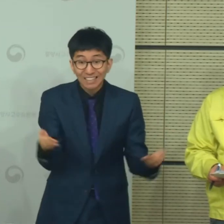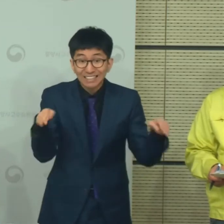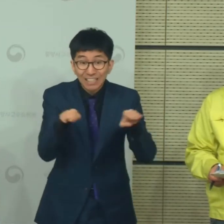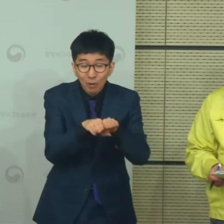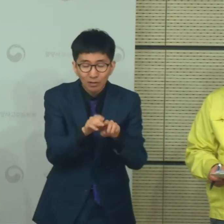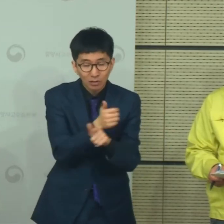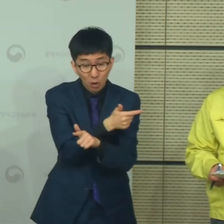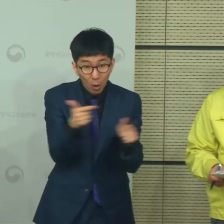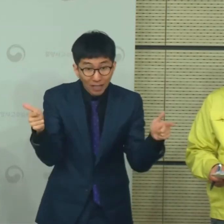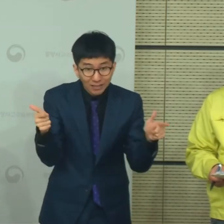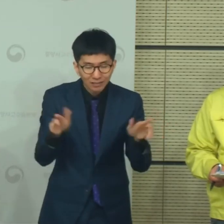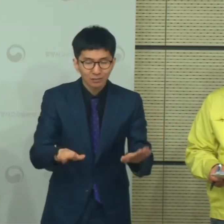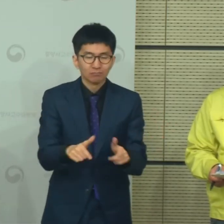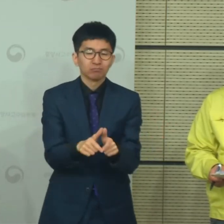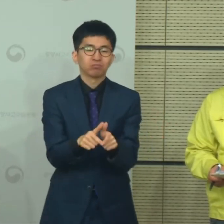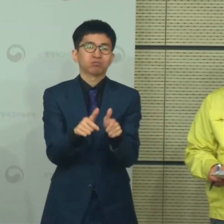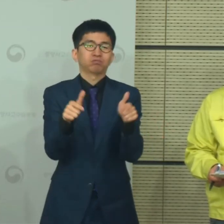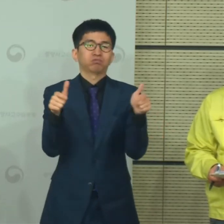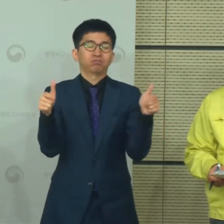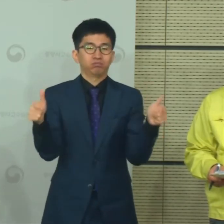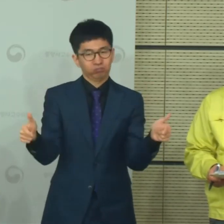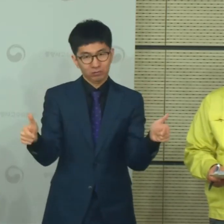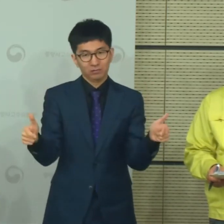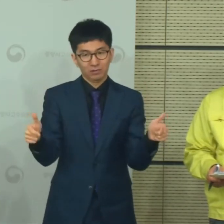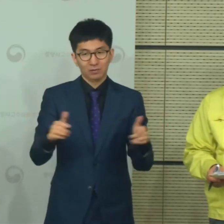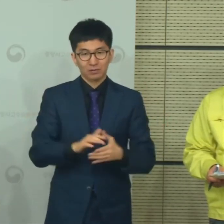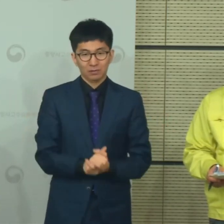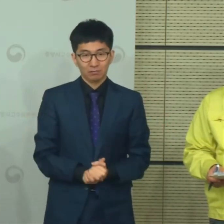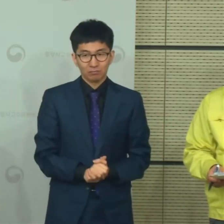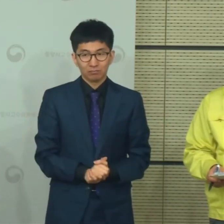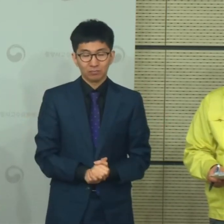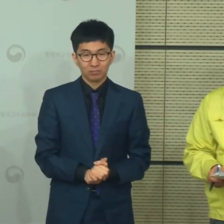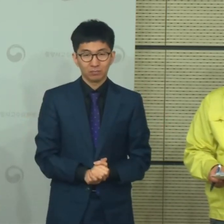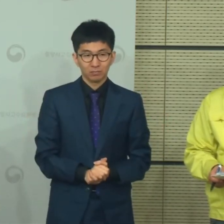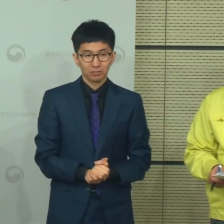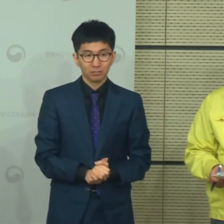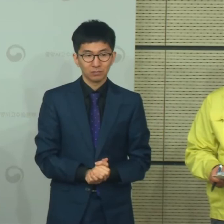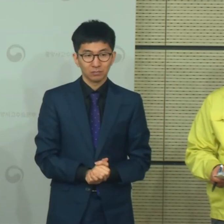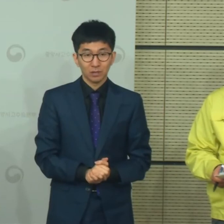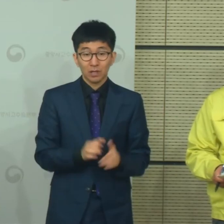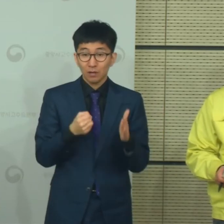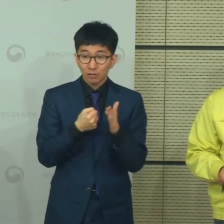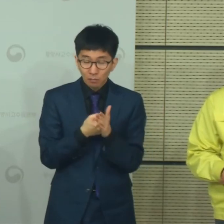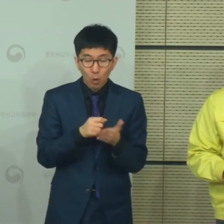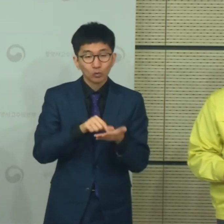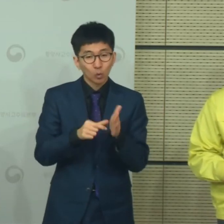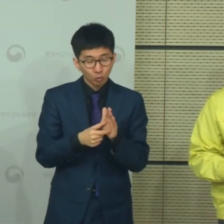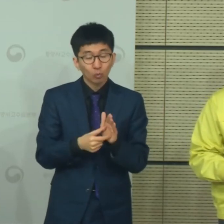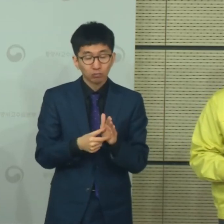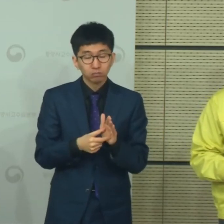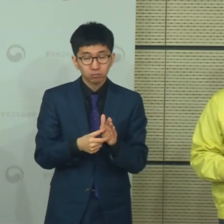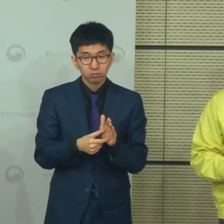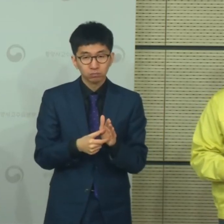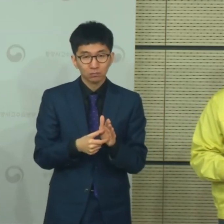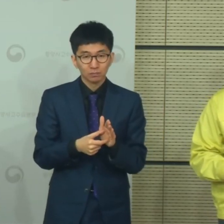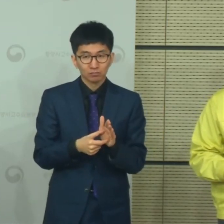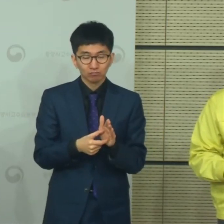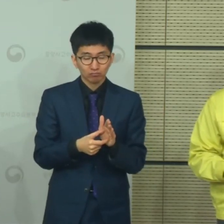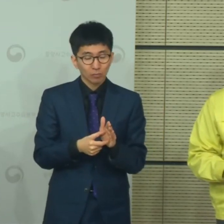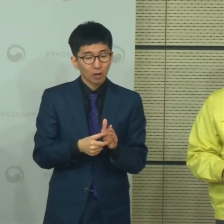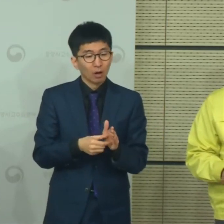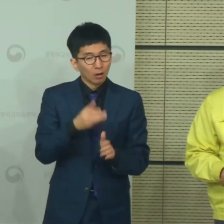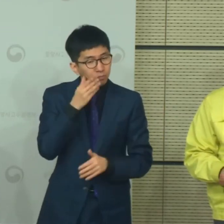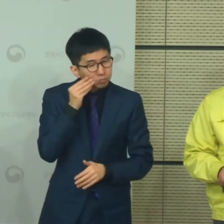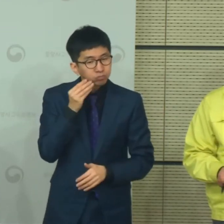검사기관들의 측면에서는 비교적 추가적인 그 물량이 필요하다 하더라도